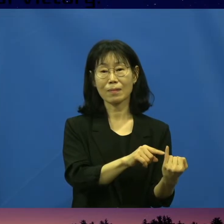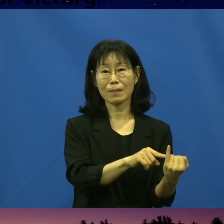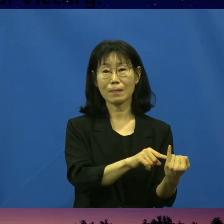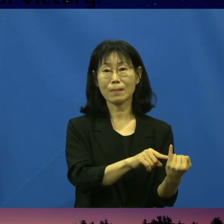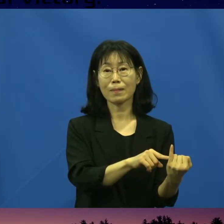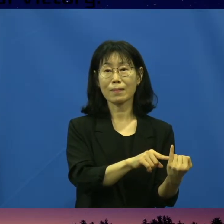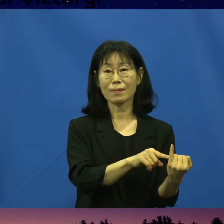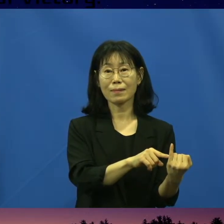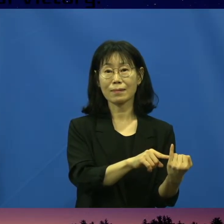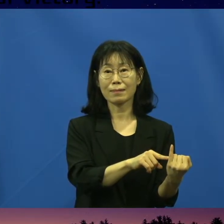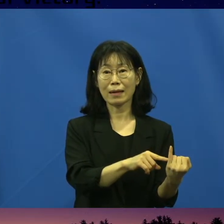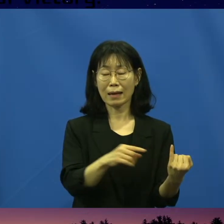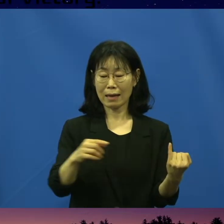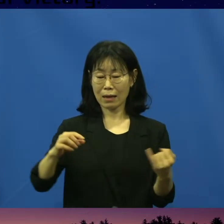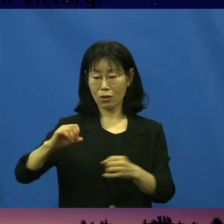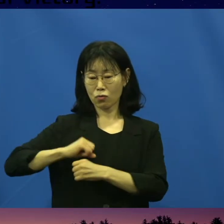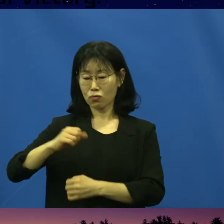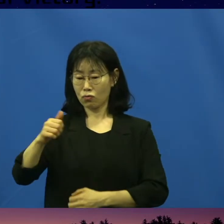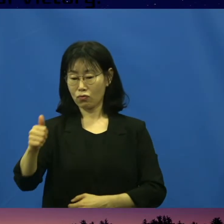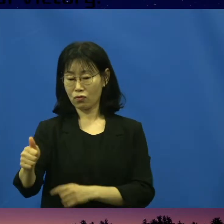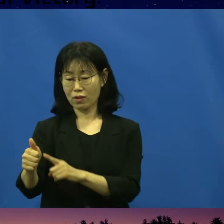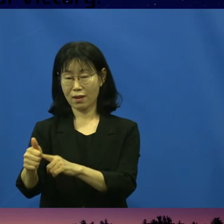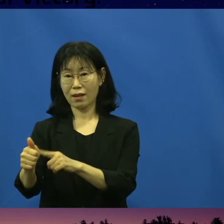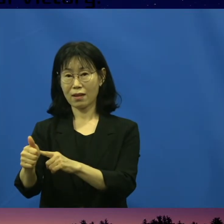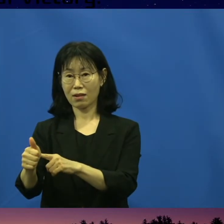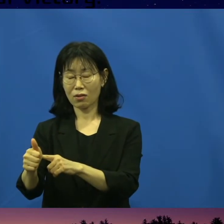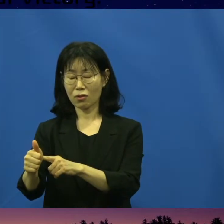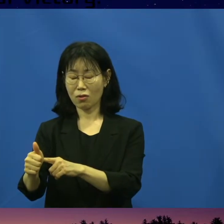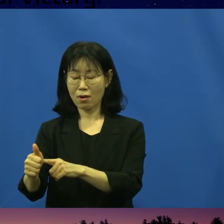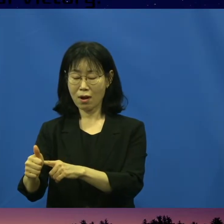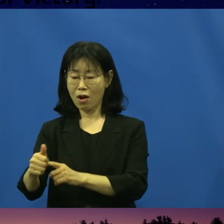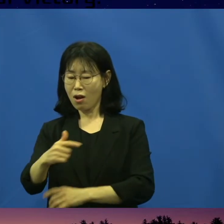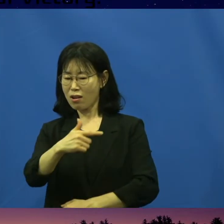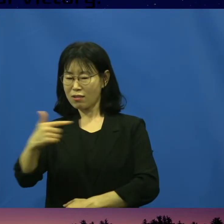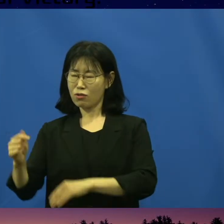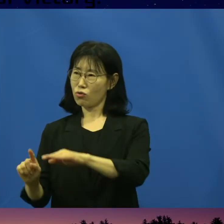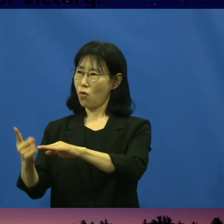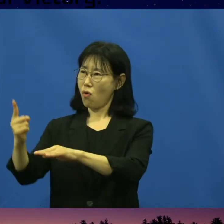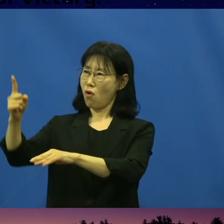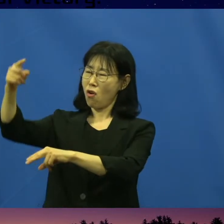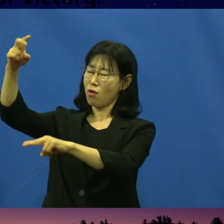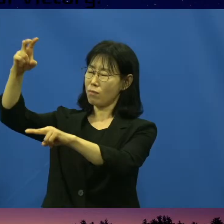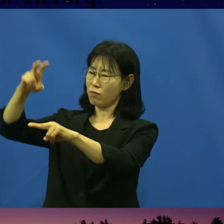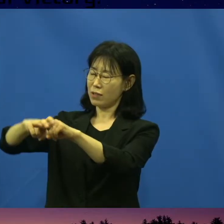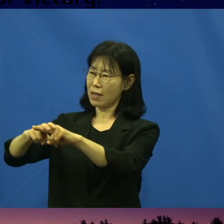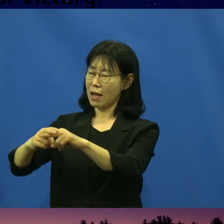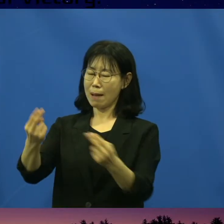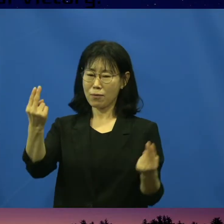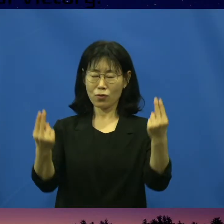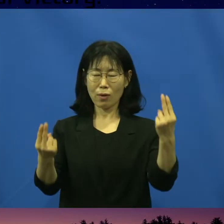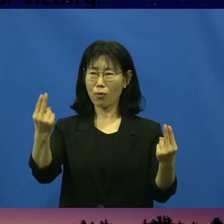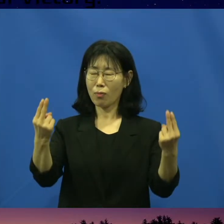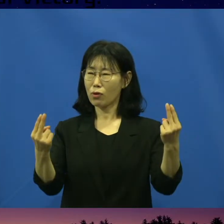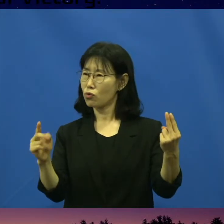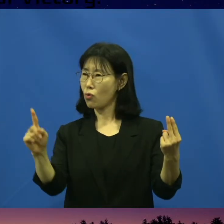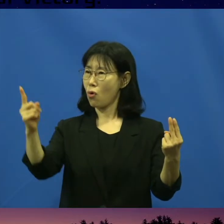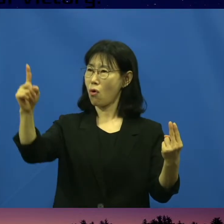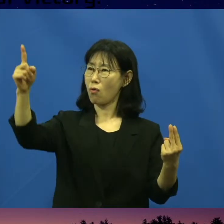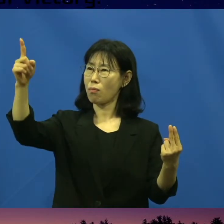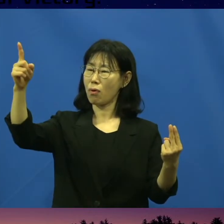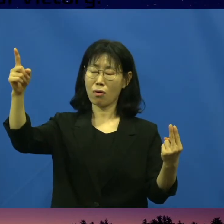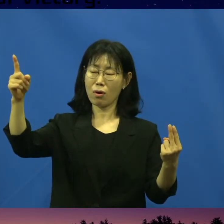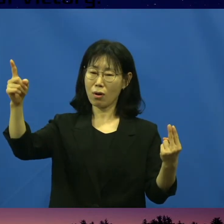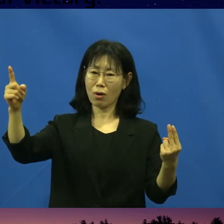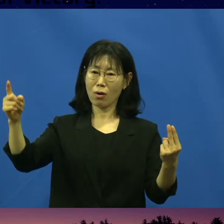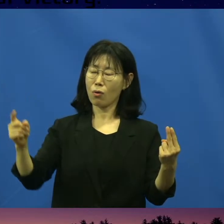소녀와 나만이라고 하는 이 엄청난 권력자와 너무 비교적이죠. 아주 확연한